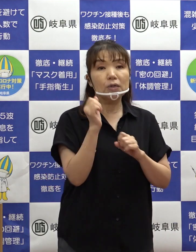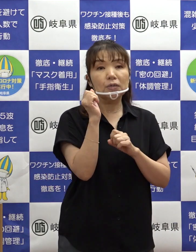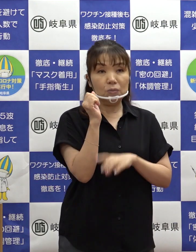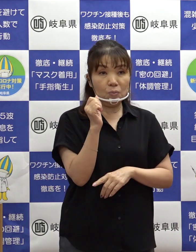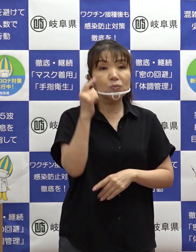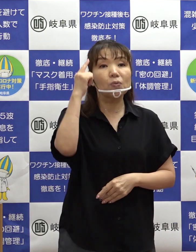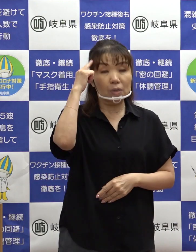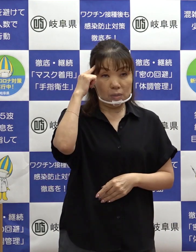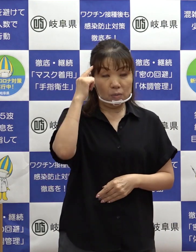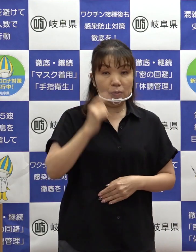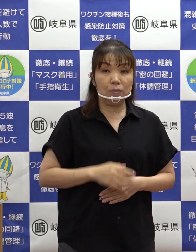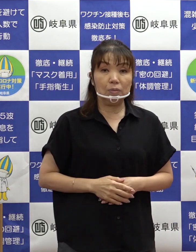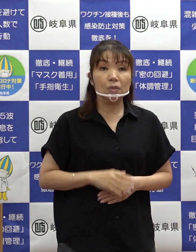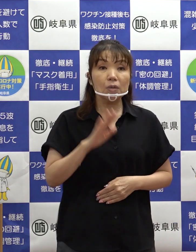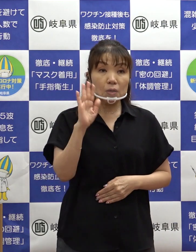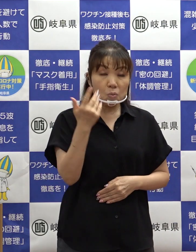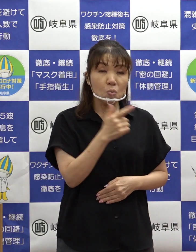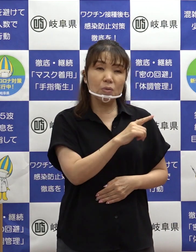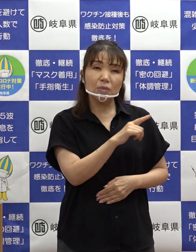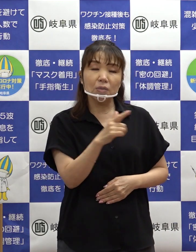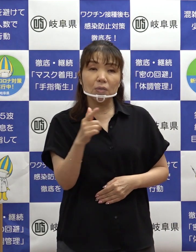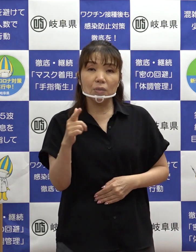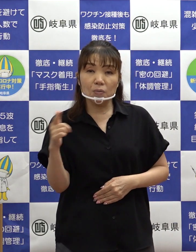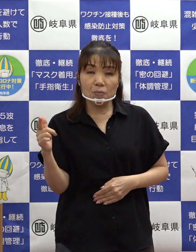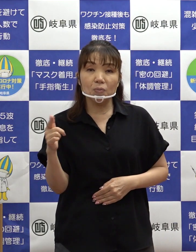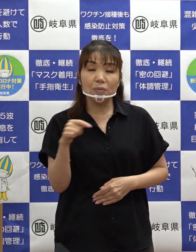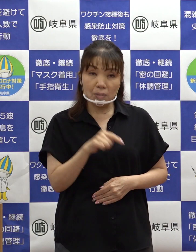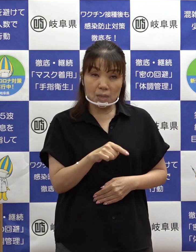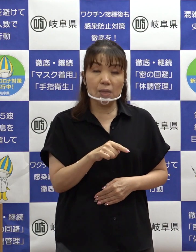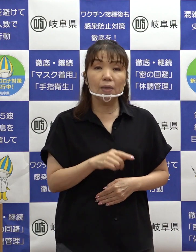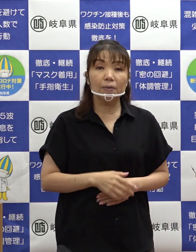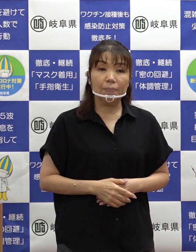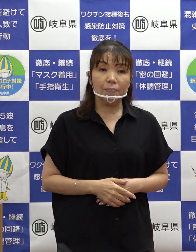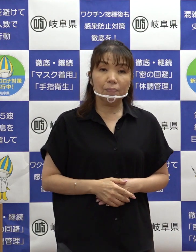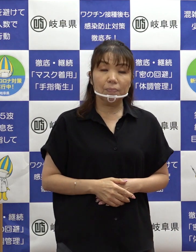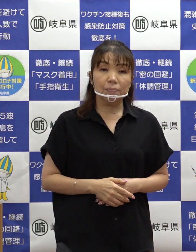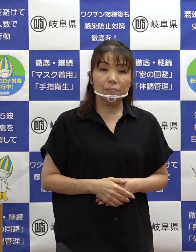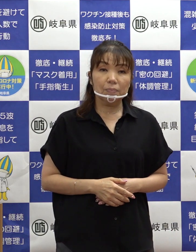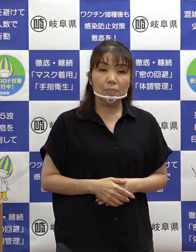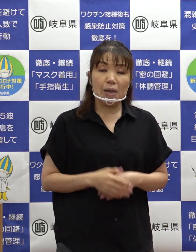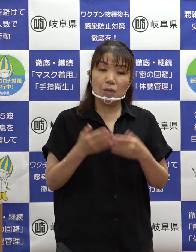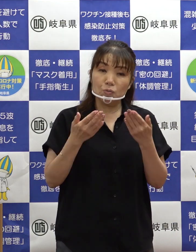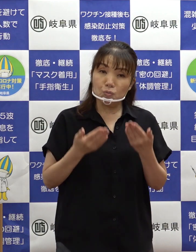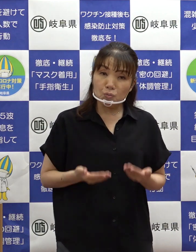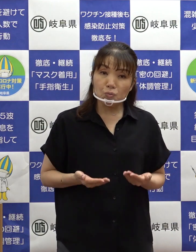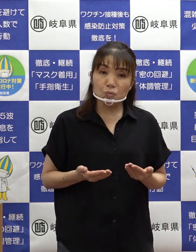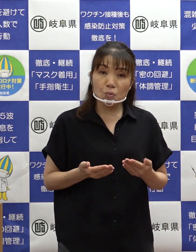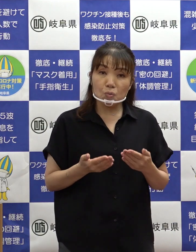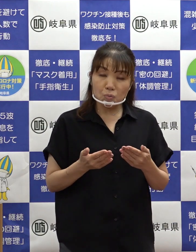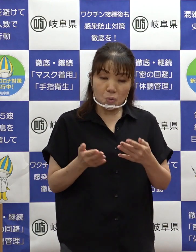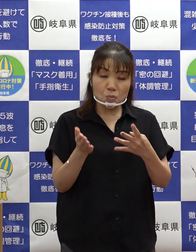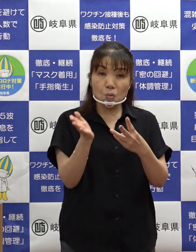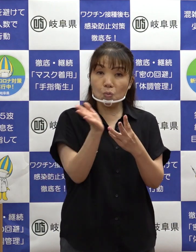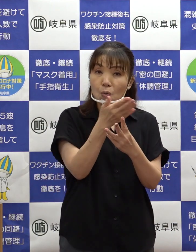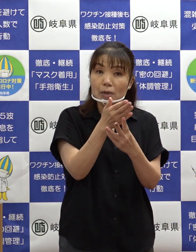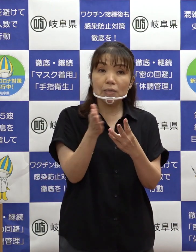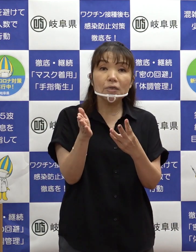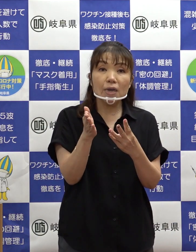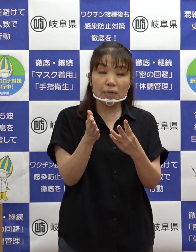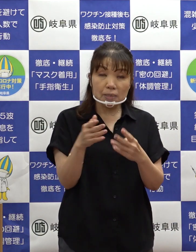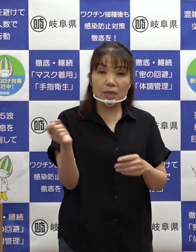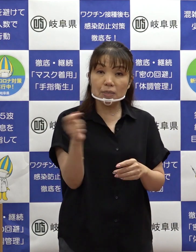でありますけども、まあ、いろんなしたがってまあそういうその重症度の度合いでこの緊急施設をです